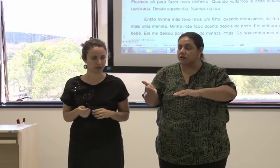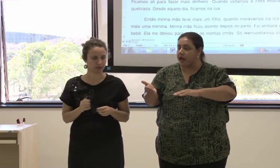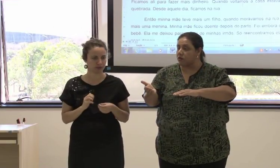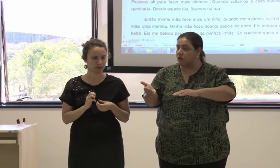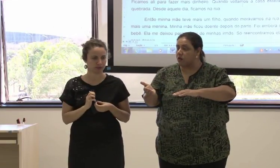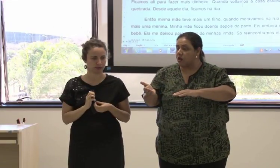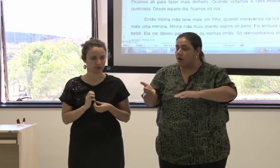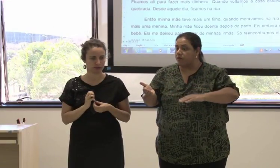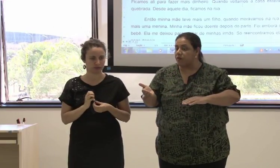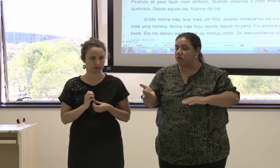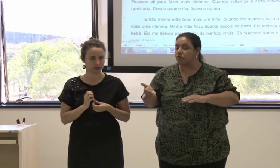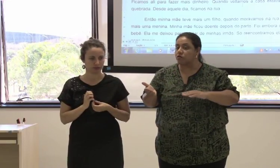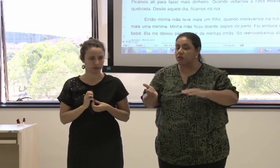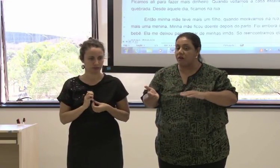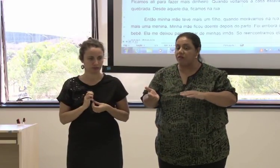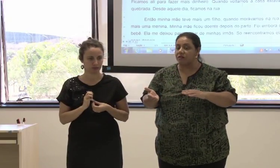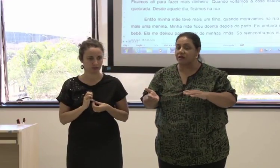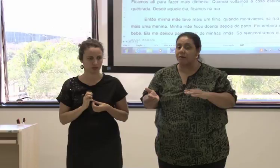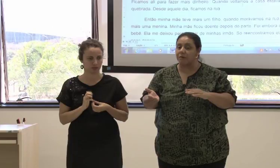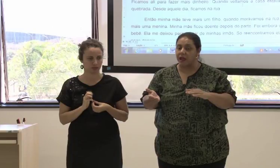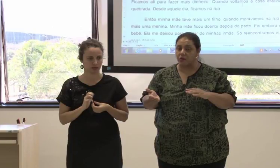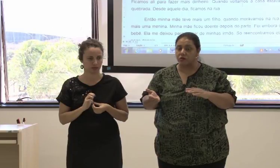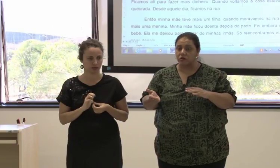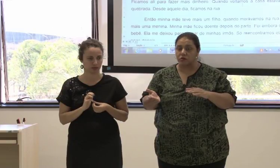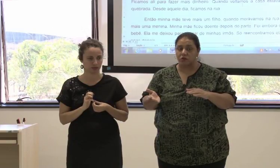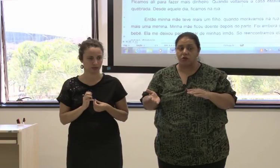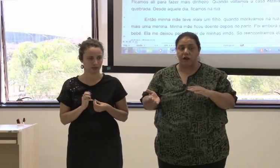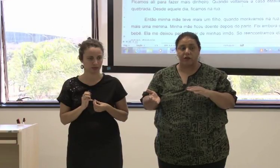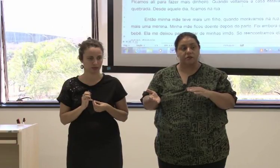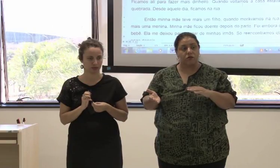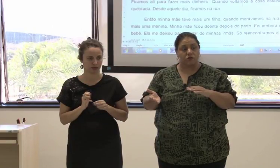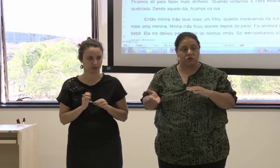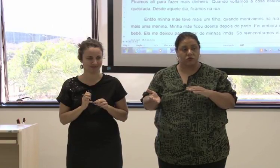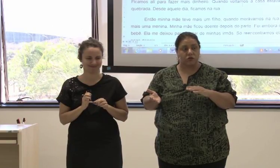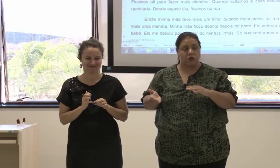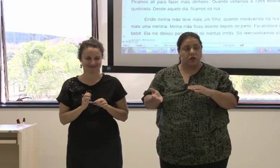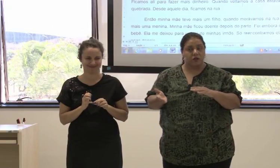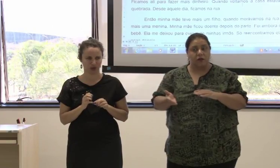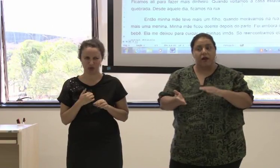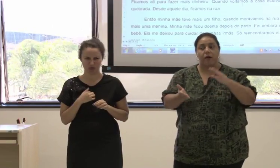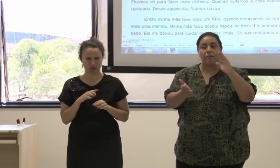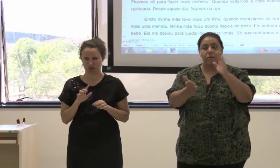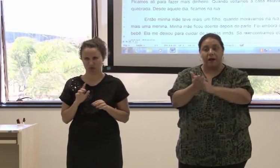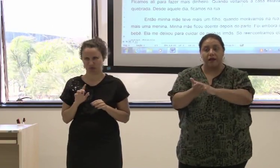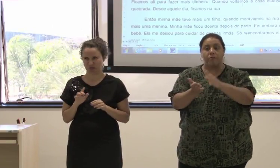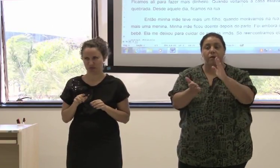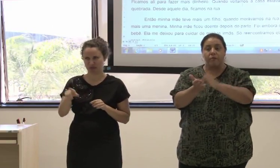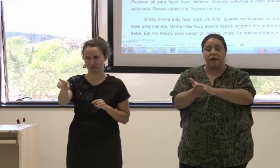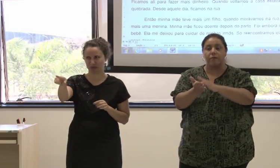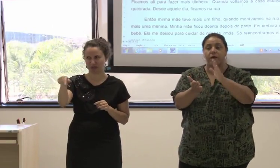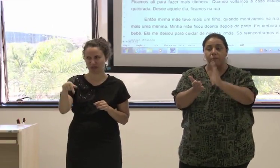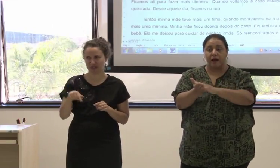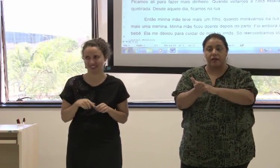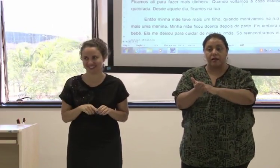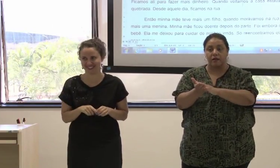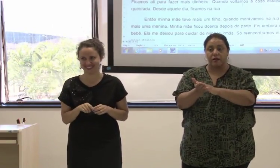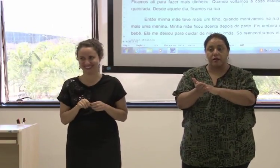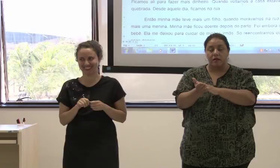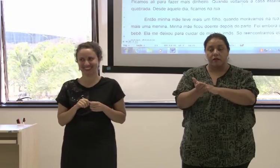Certo? Então, isso tudo ela vai fazer em menos de 40 segundos. Então, é papaque, papaque, papaque.